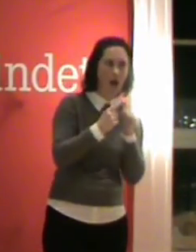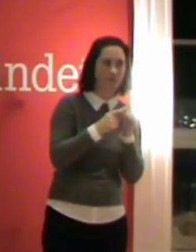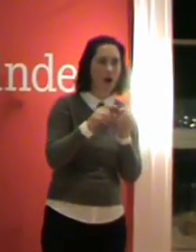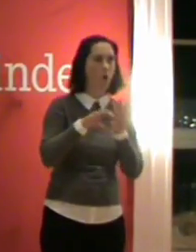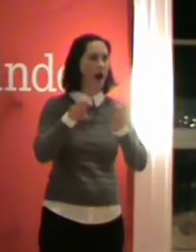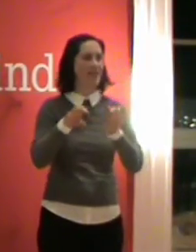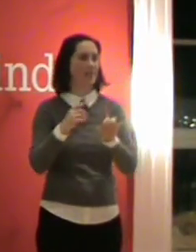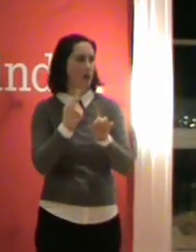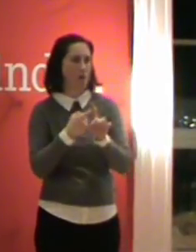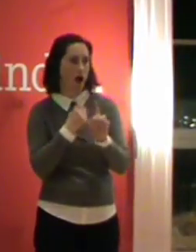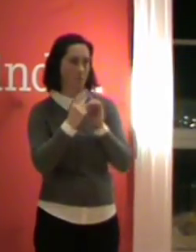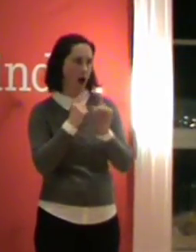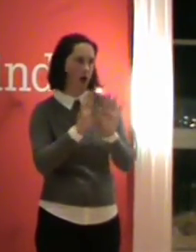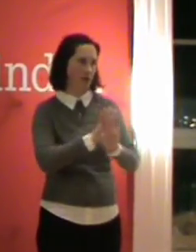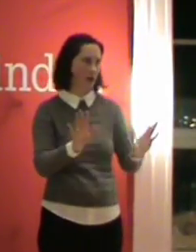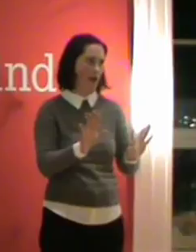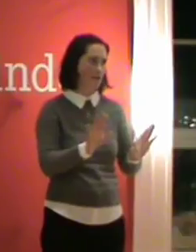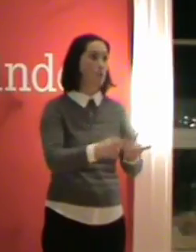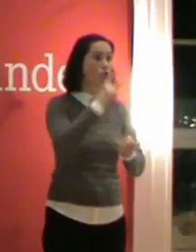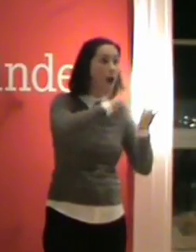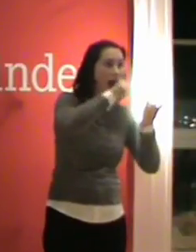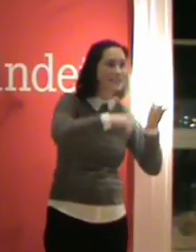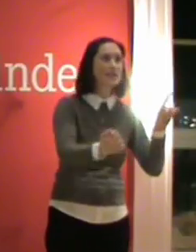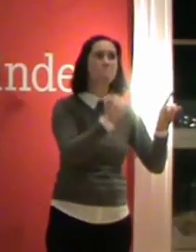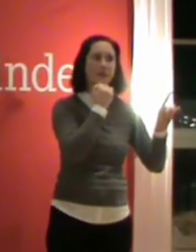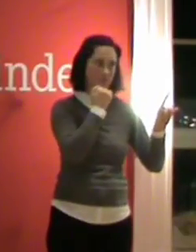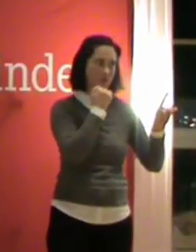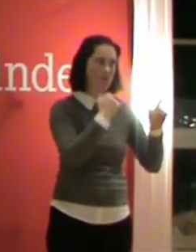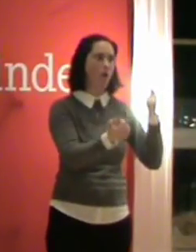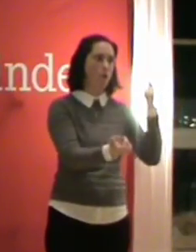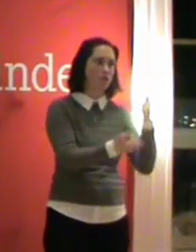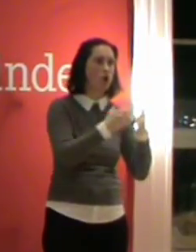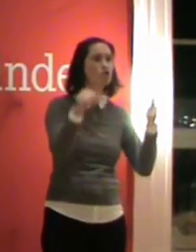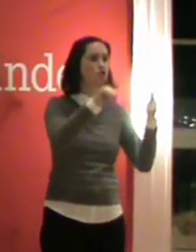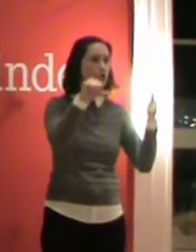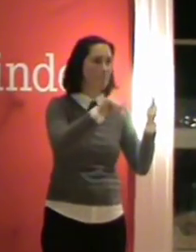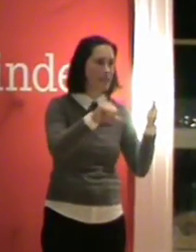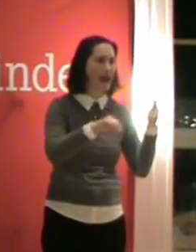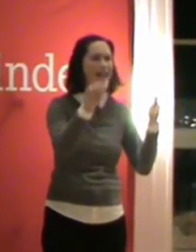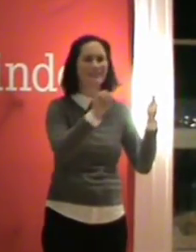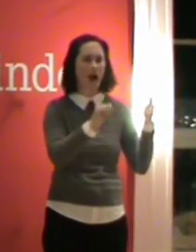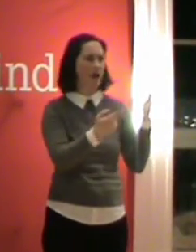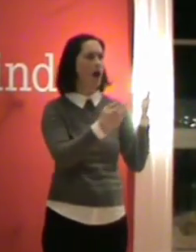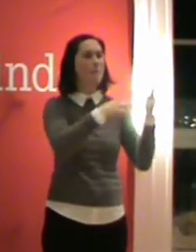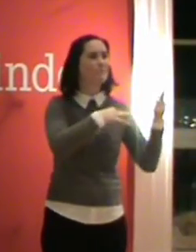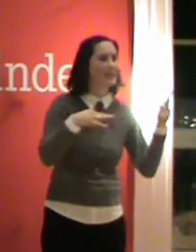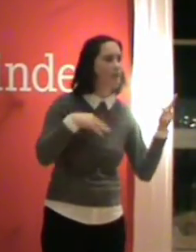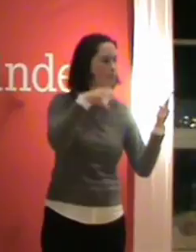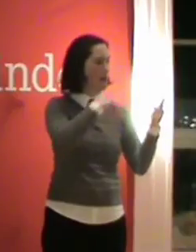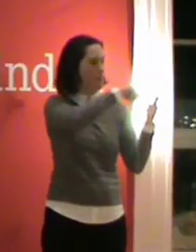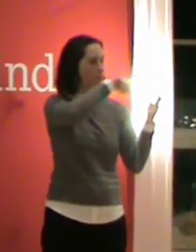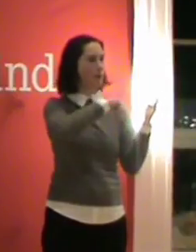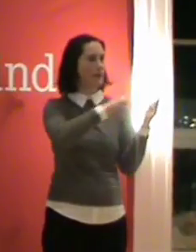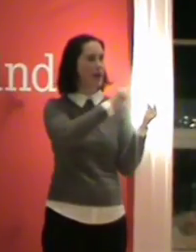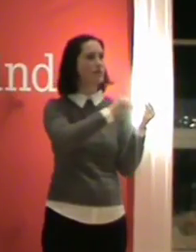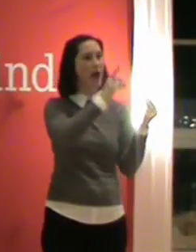Klappens, aber ich weiß, die haben nicht nur die Aktien von BMW, sondern auch des Chemiekonzerns Altana, von Privatbanken und viele